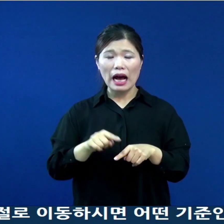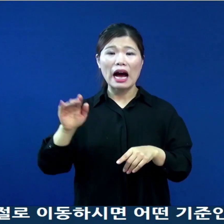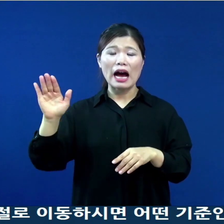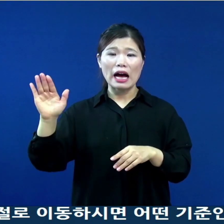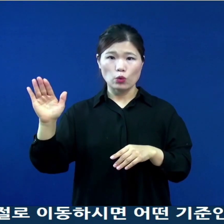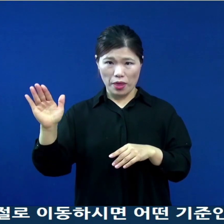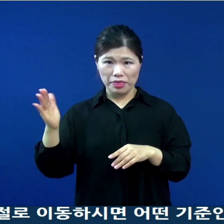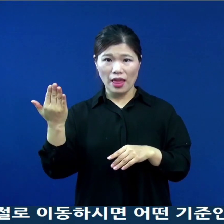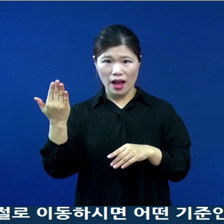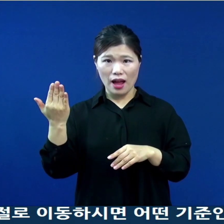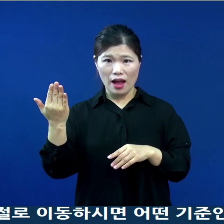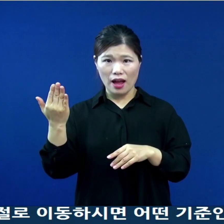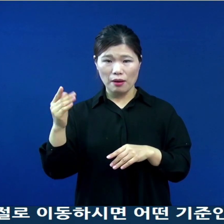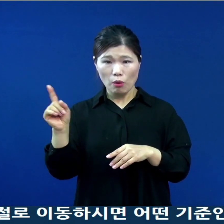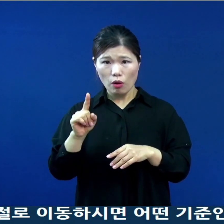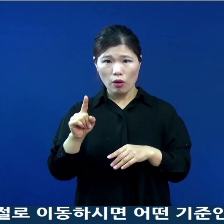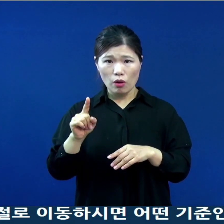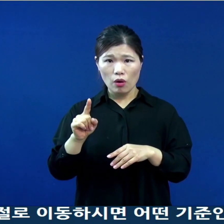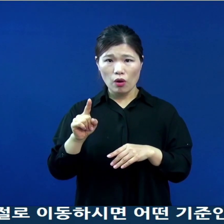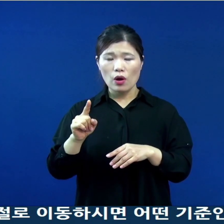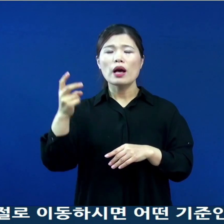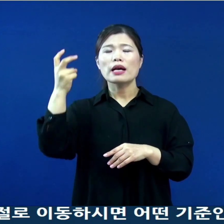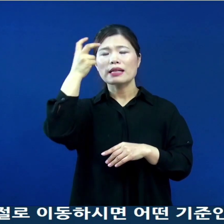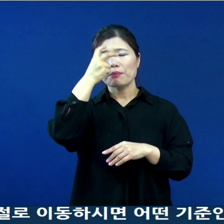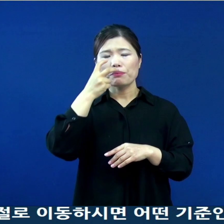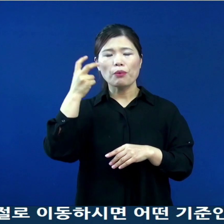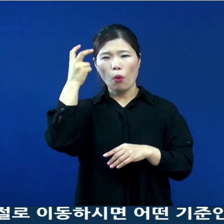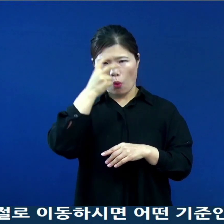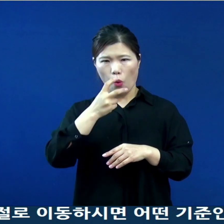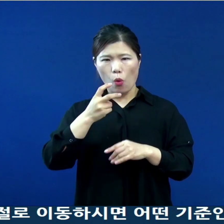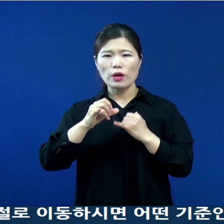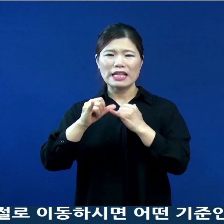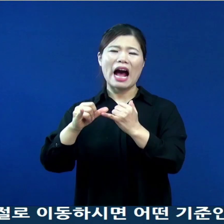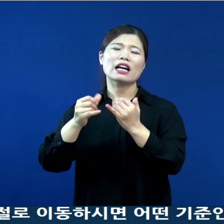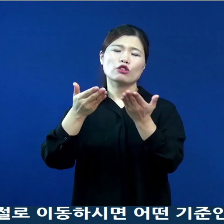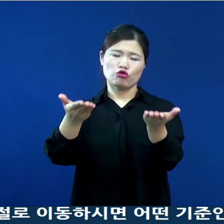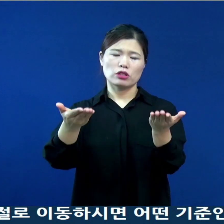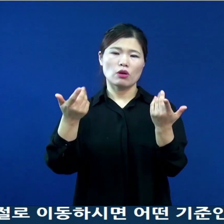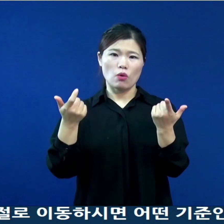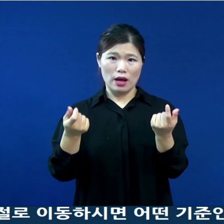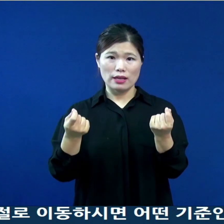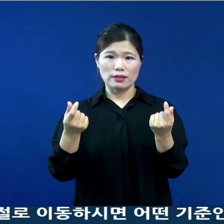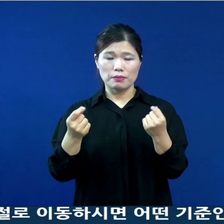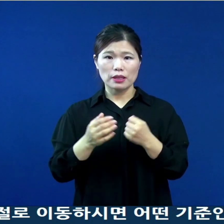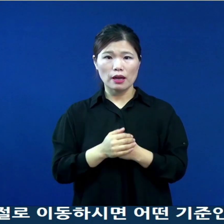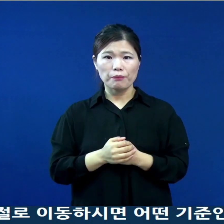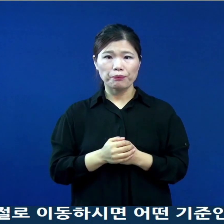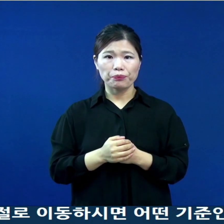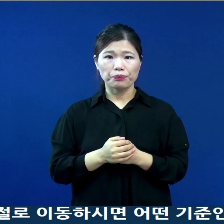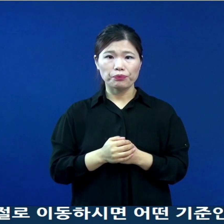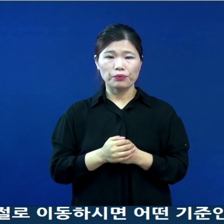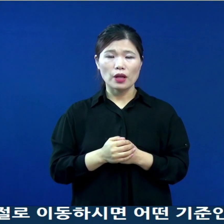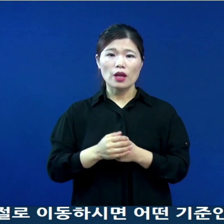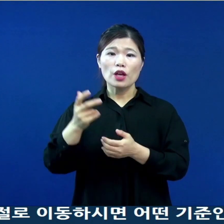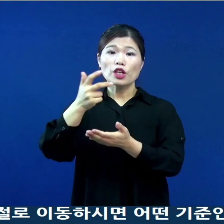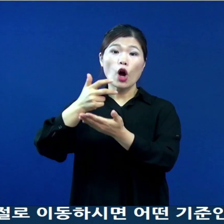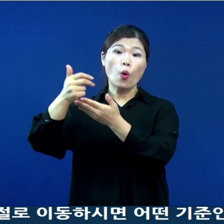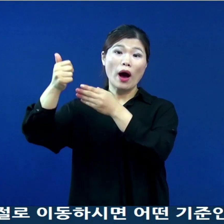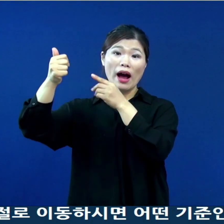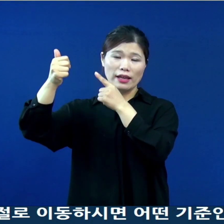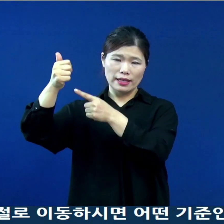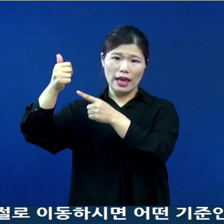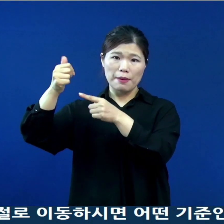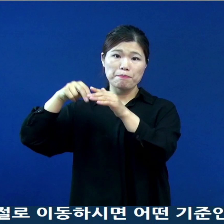자에게 방패, 상을 주시는 거예요. 보호를 주시는 겁니다. 근데 어떤 사람들이 여호와께 피할 수 있냐면, 하나님의